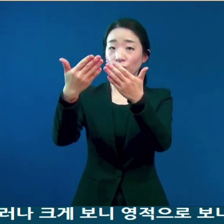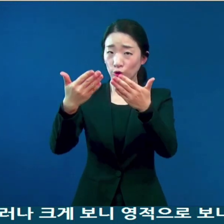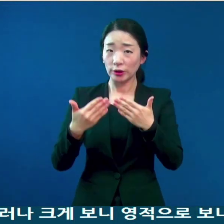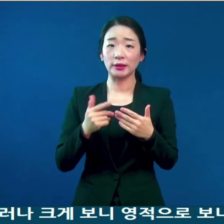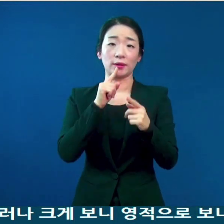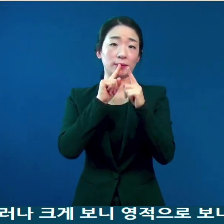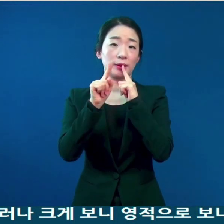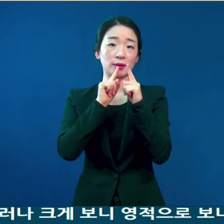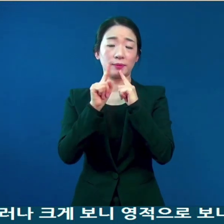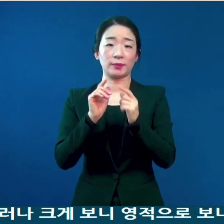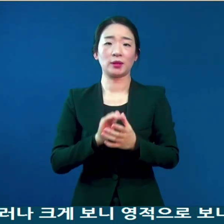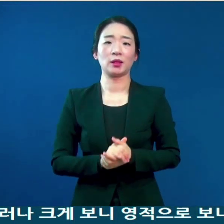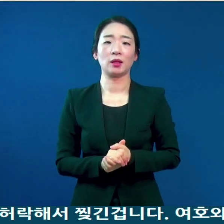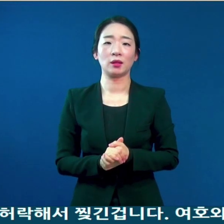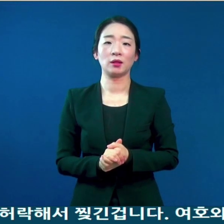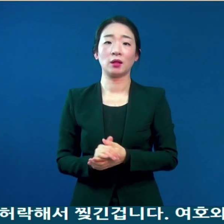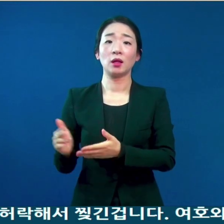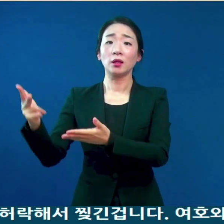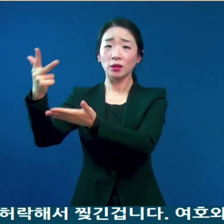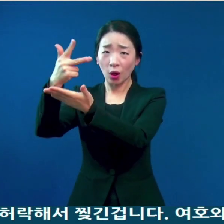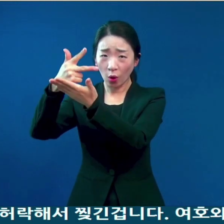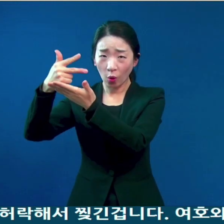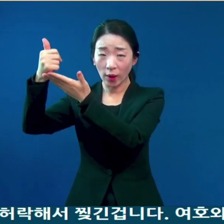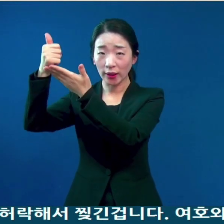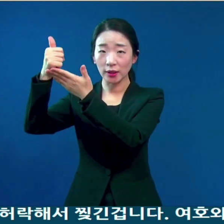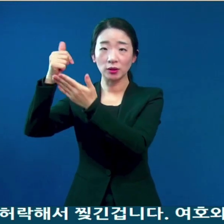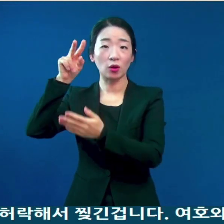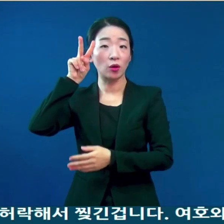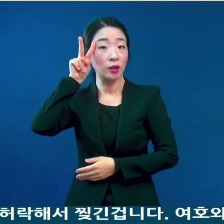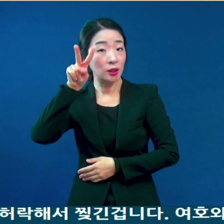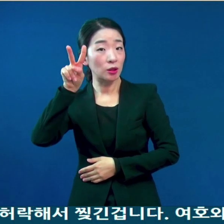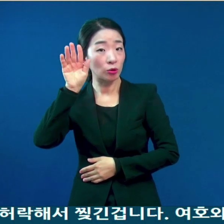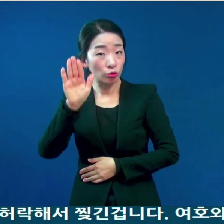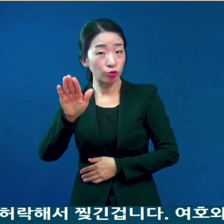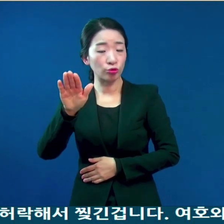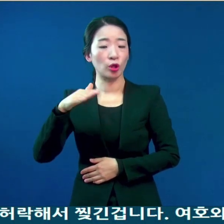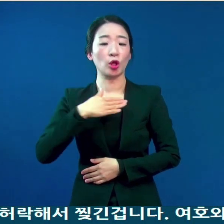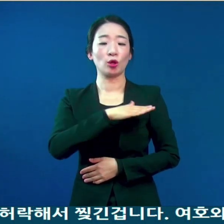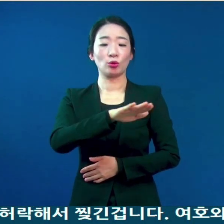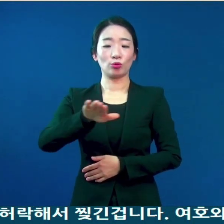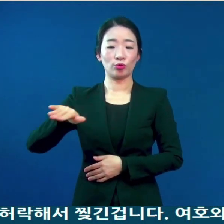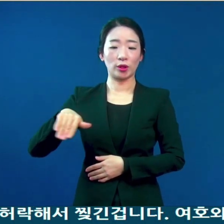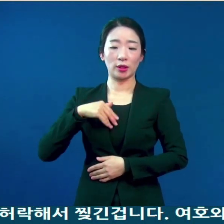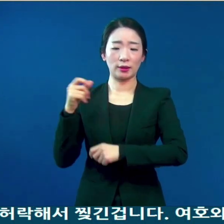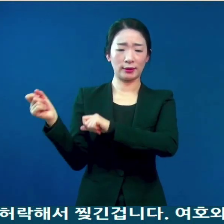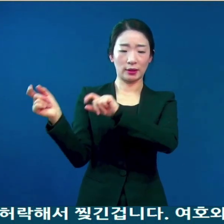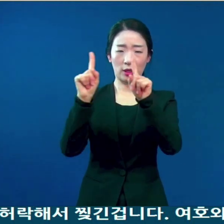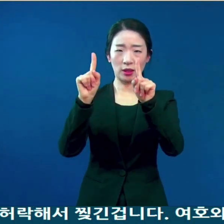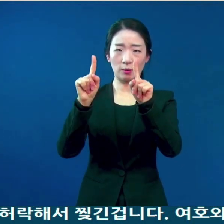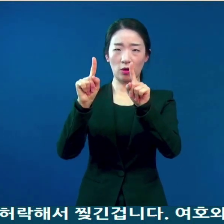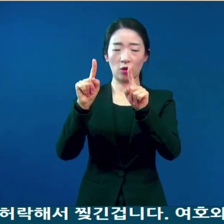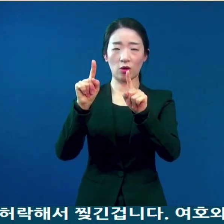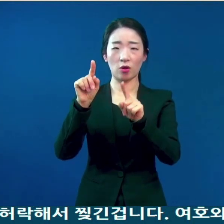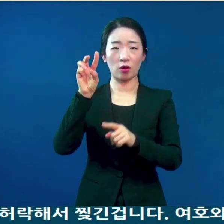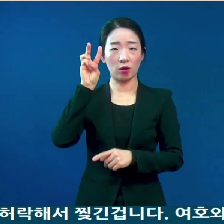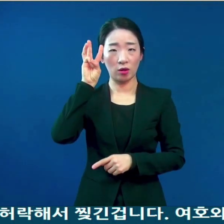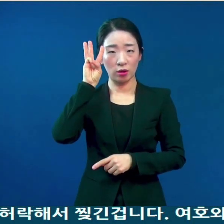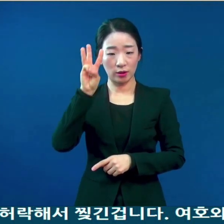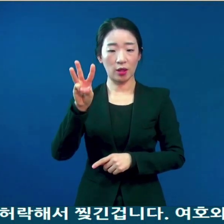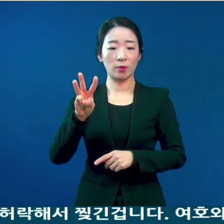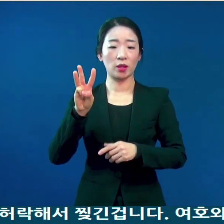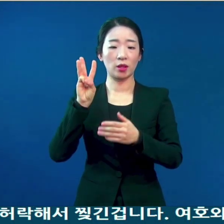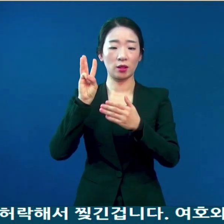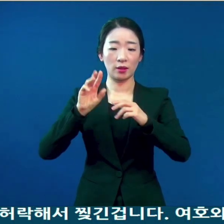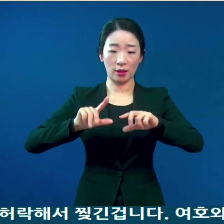금박해 주신다는 겁니다. 여호와께서 이틀 후에 우리를 살리시며 셋째 날에 우리를